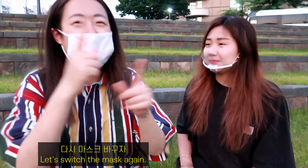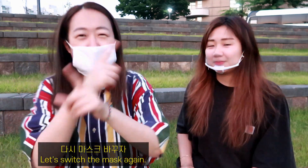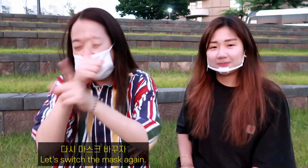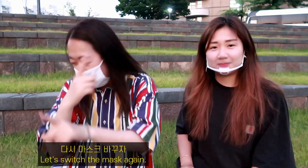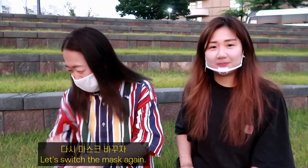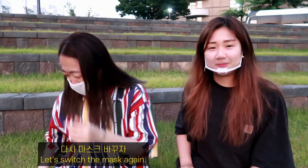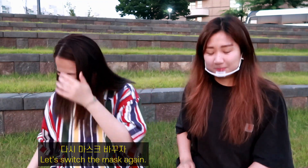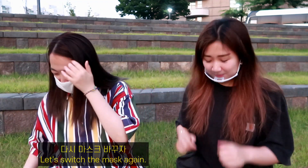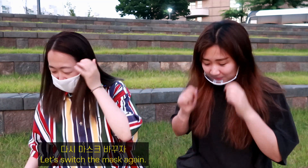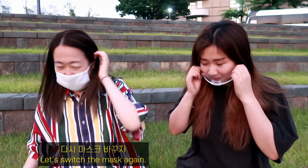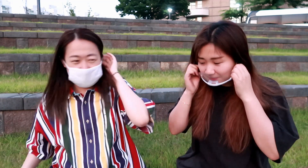바꿔봐.